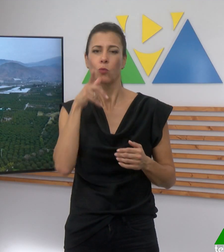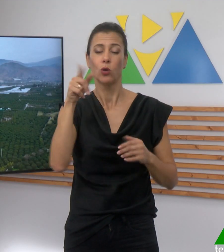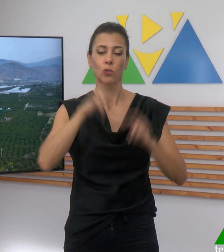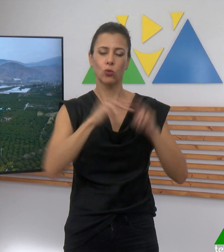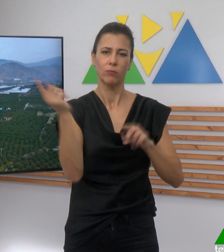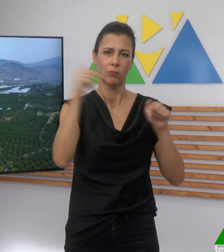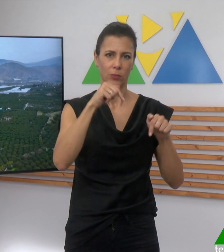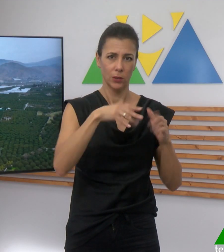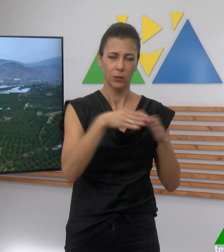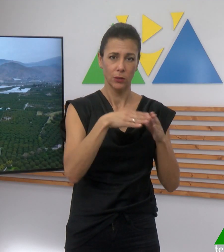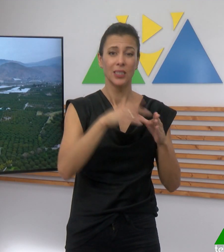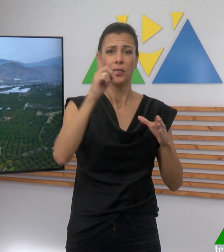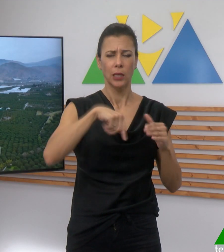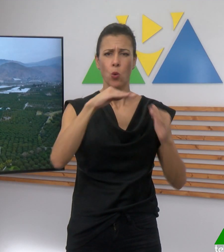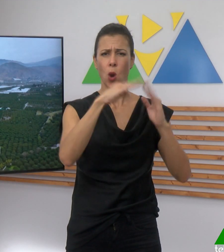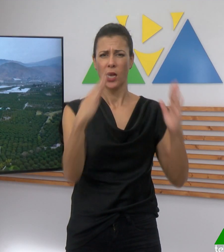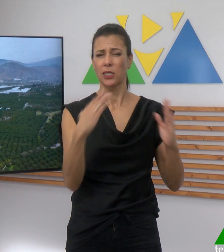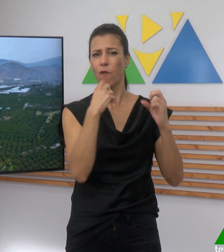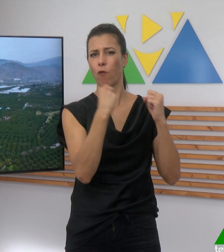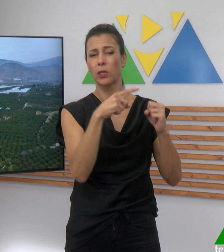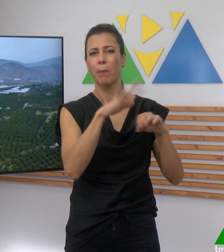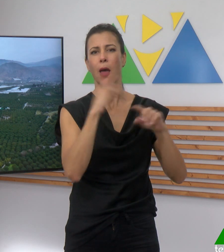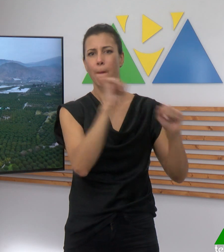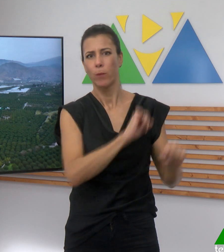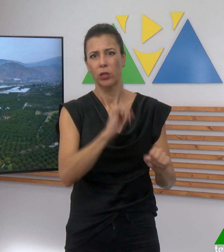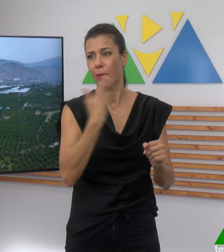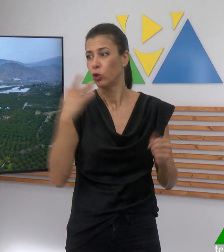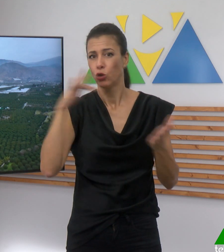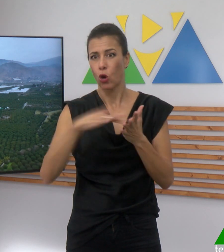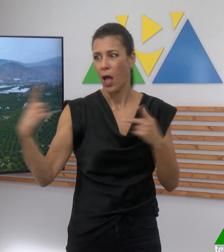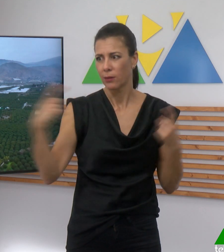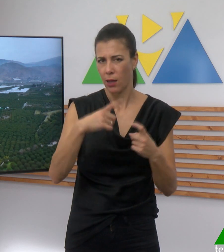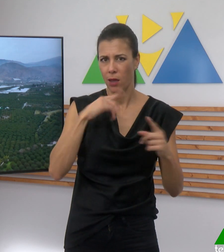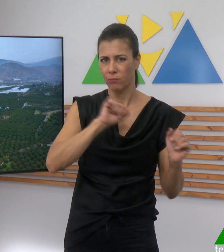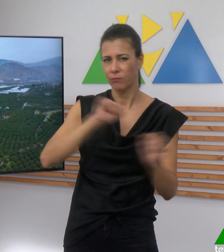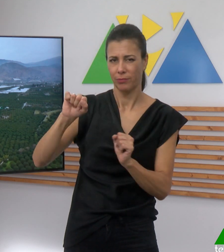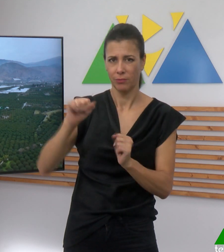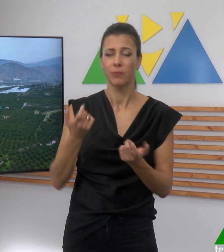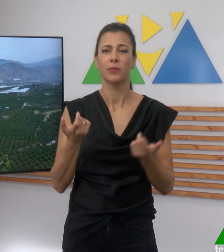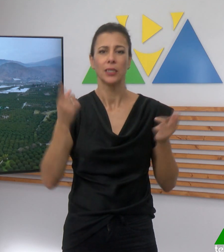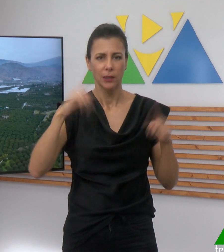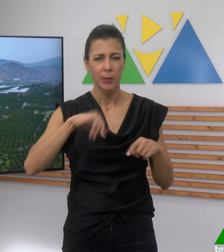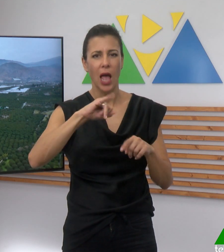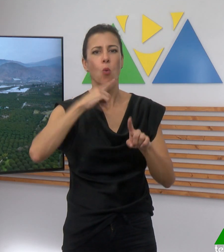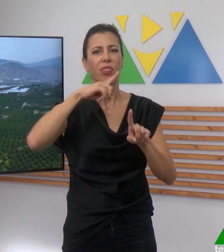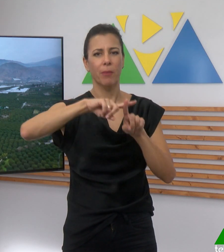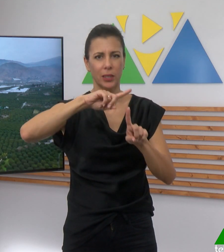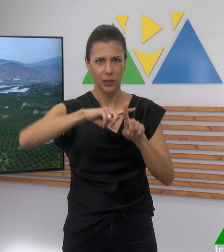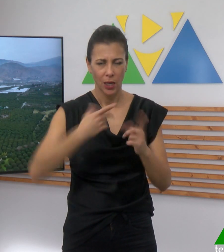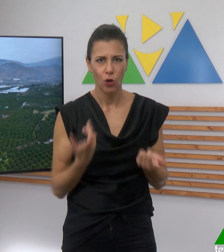hay una casa fuerte que donde se protegía en caso de ataque hay eh un cementerio eh curioso